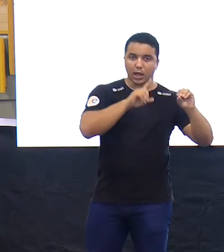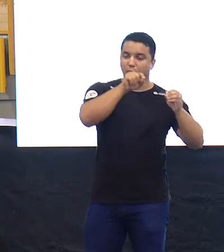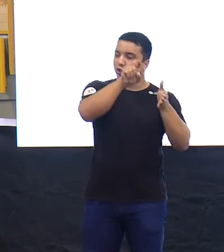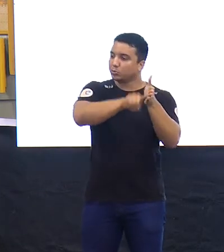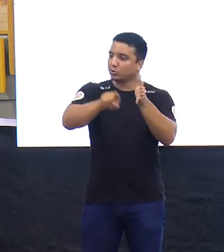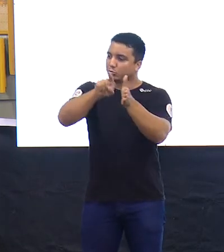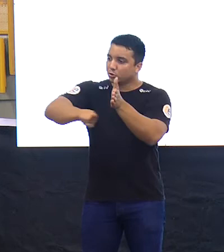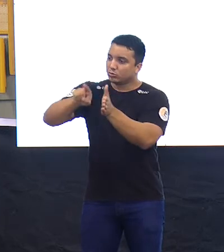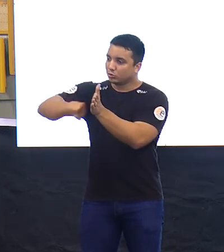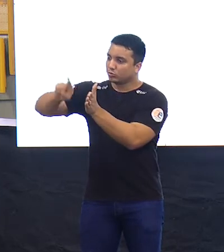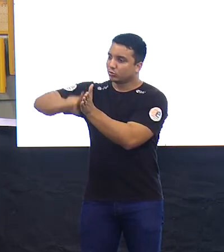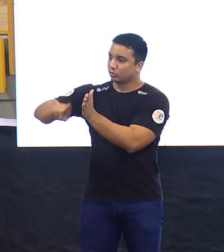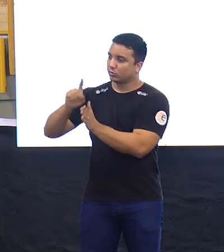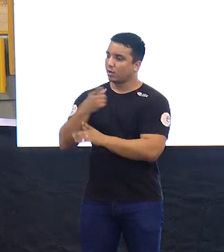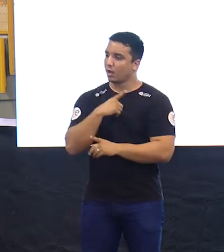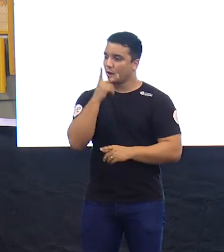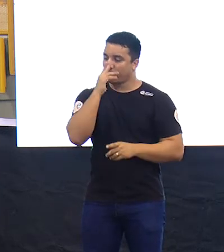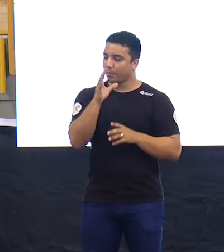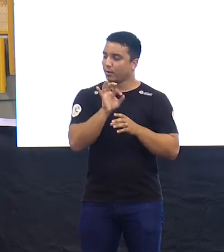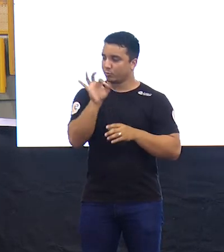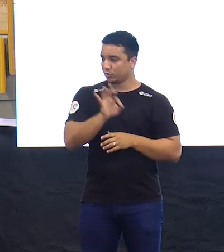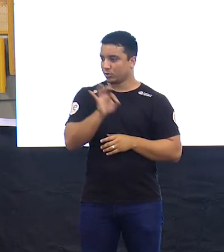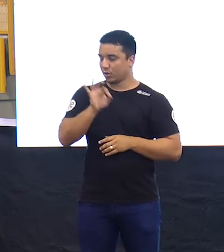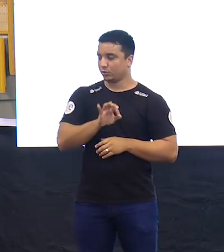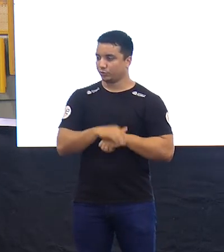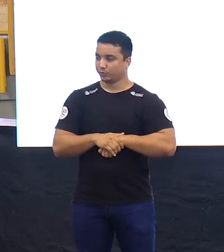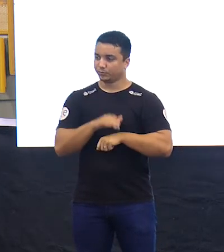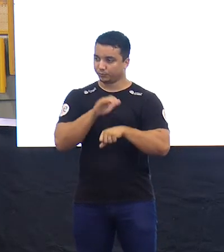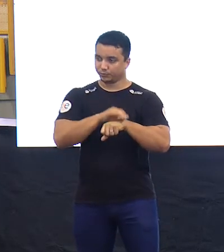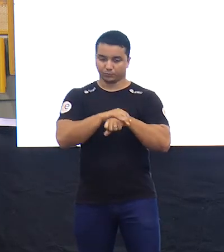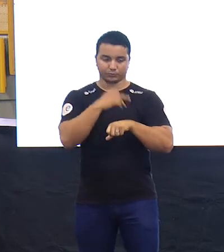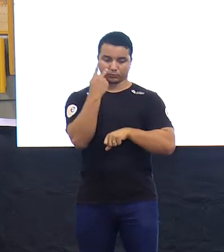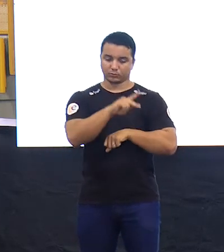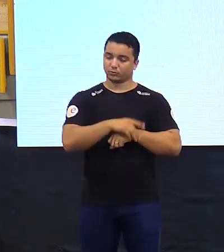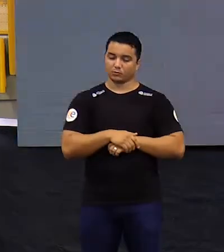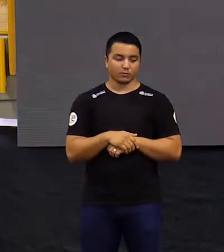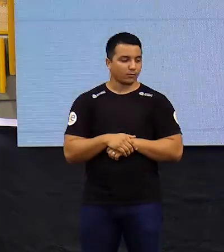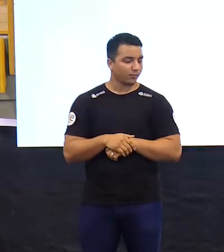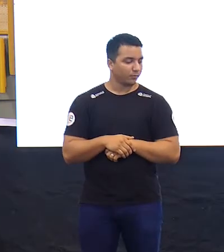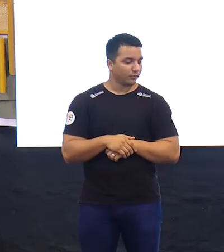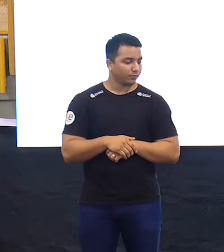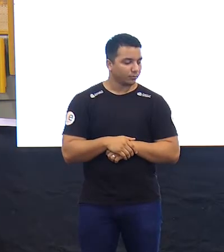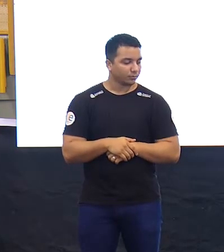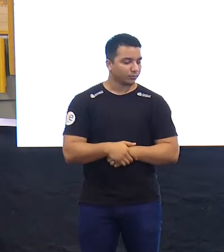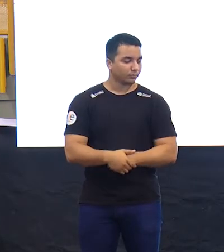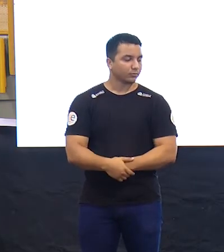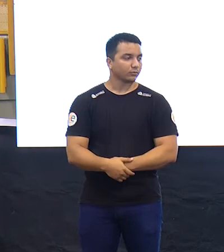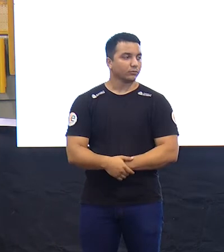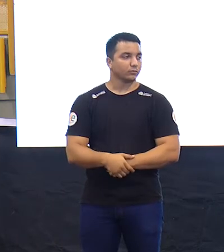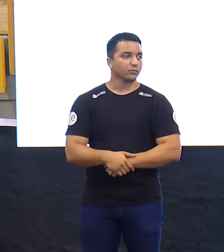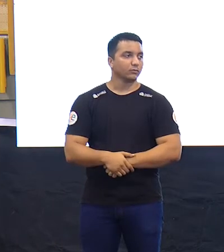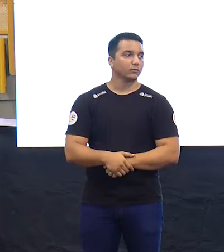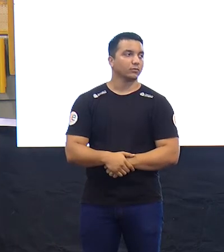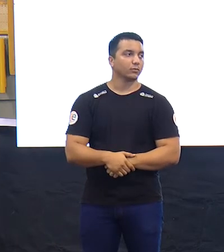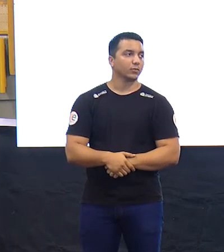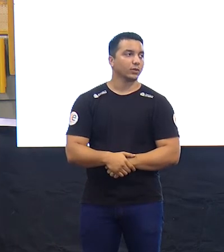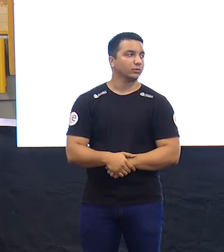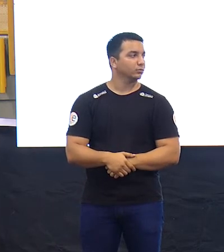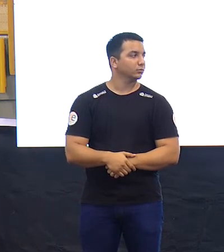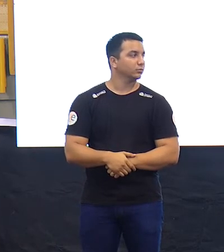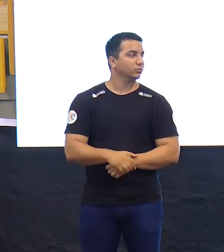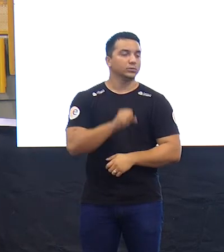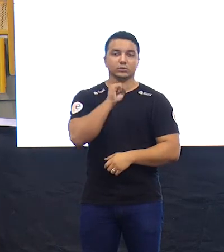que aconteceu com aquele 100 é percentual. Massa, né? Bom, e se eu